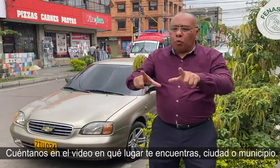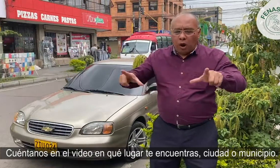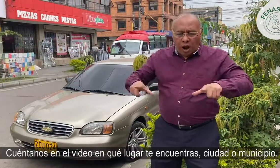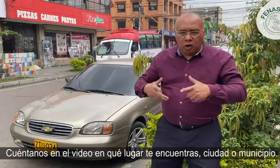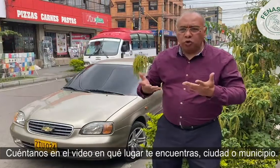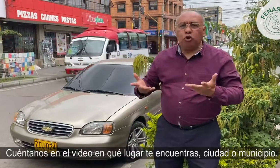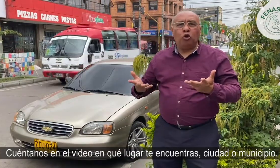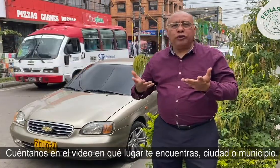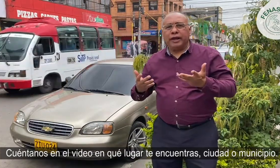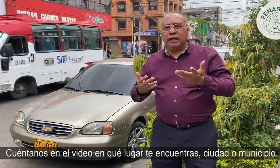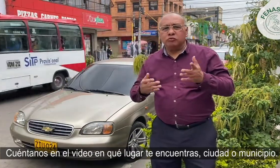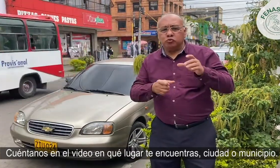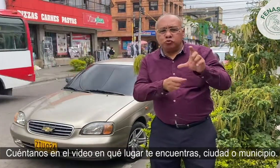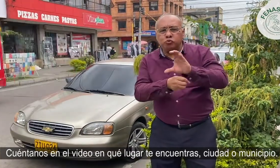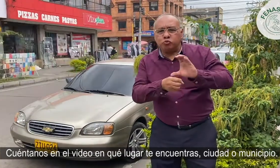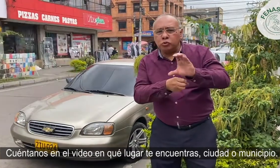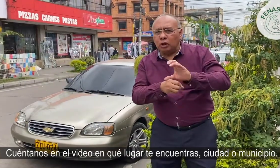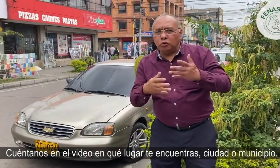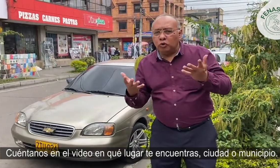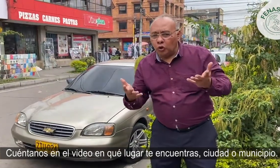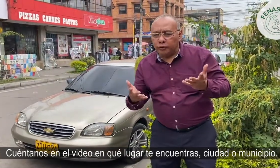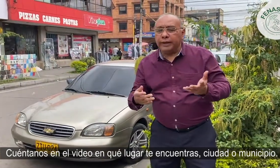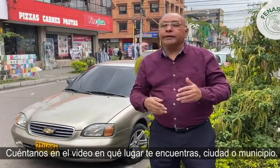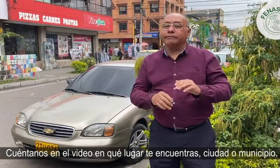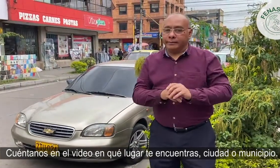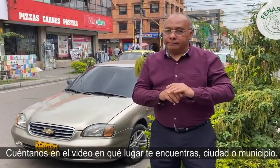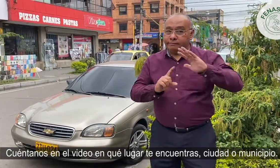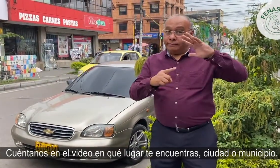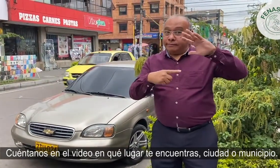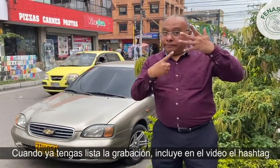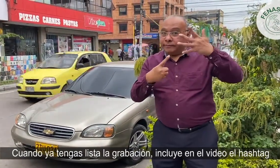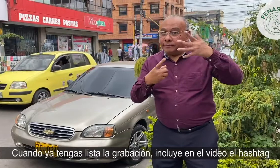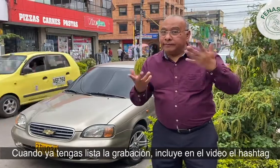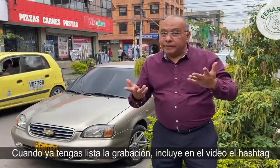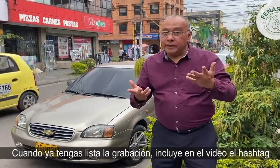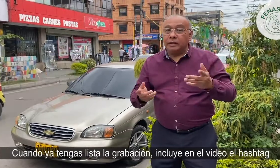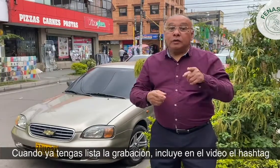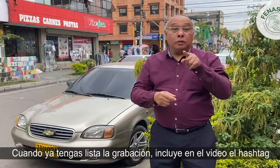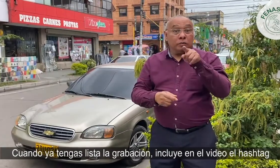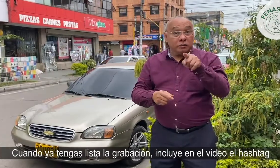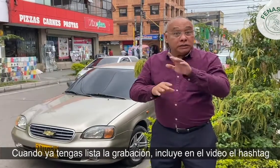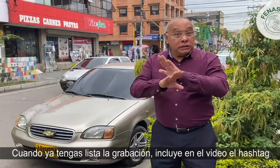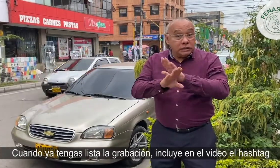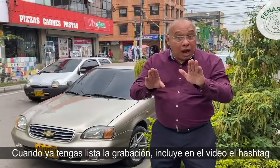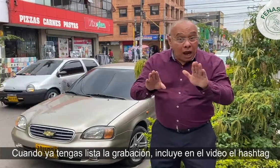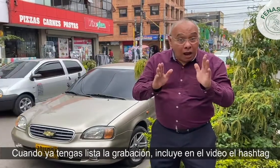Cuéntanos en el video en qué lugar te encuentras, ciudad o municipio. Cuando ya tengas lista la grabación,